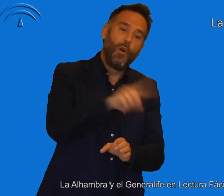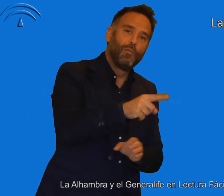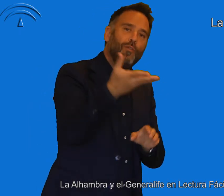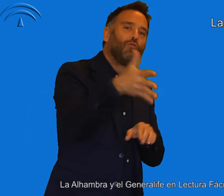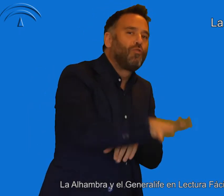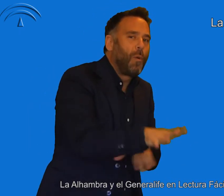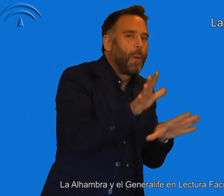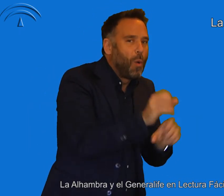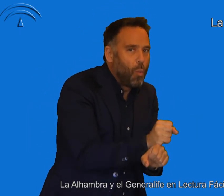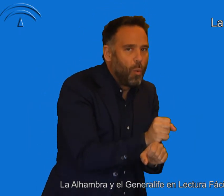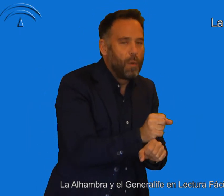sombra.